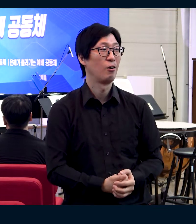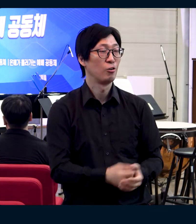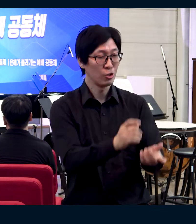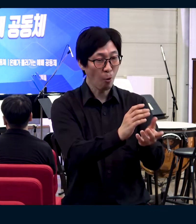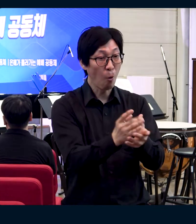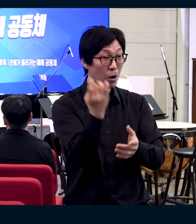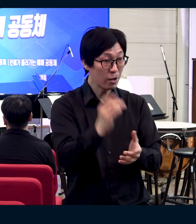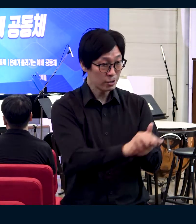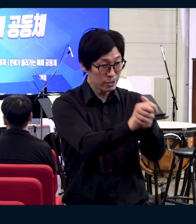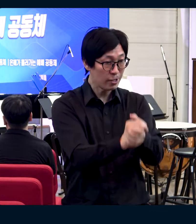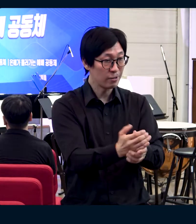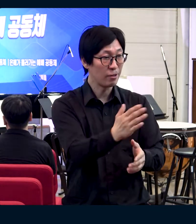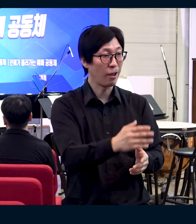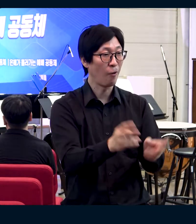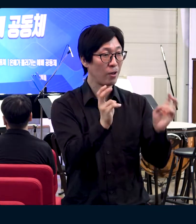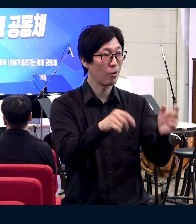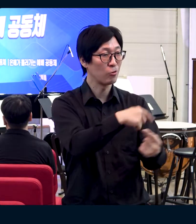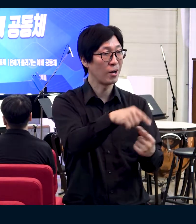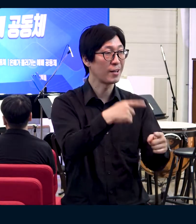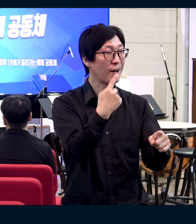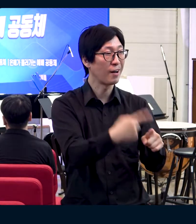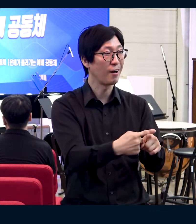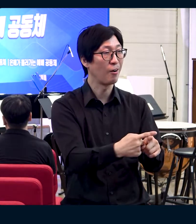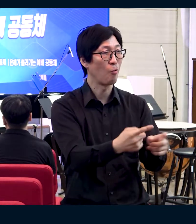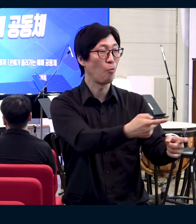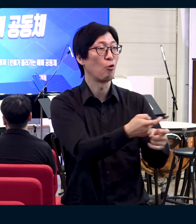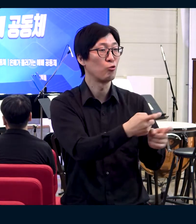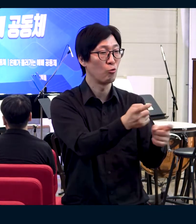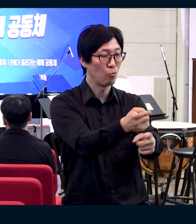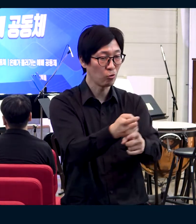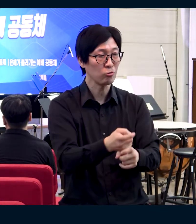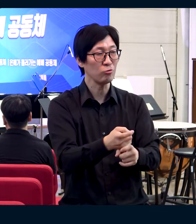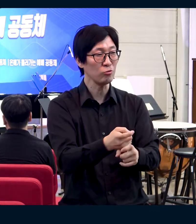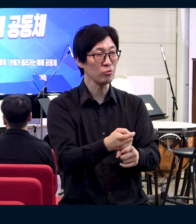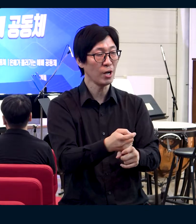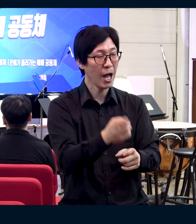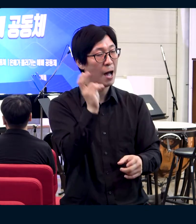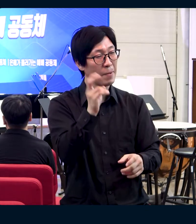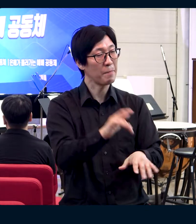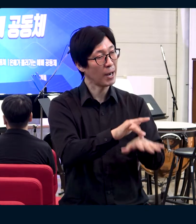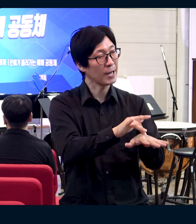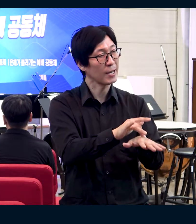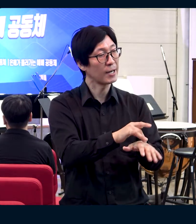서로 원수가 돼가지고 쳐다보지도 않는, 마귀가 그렇게 역사했어요.